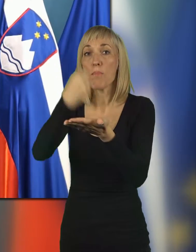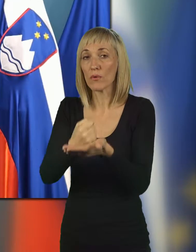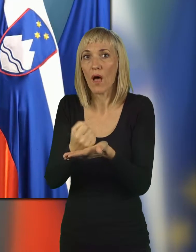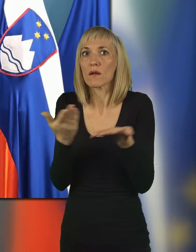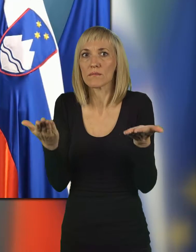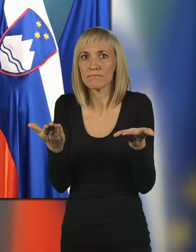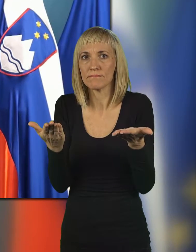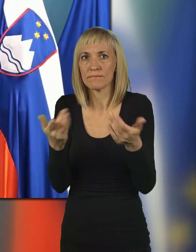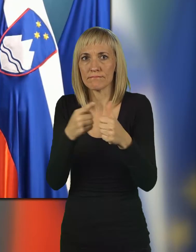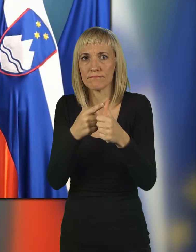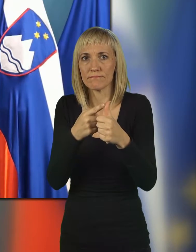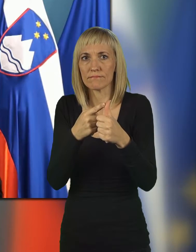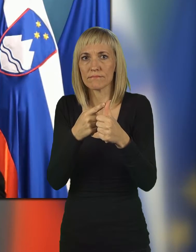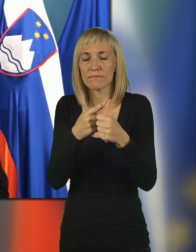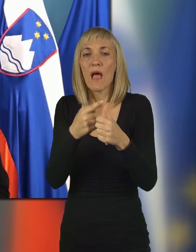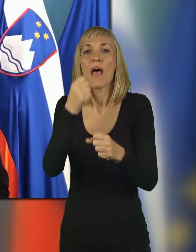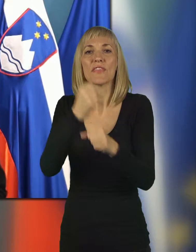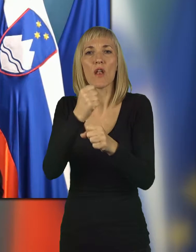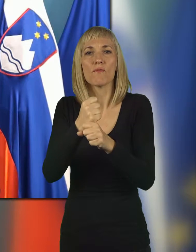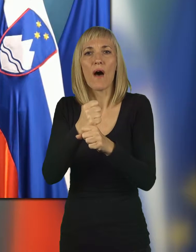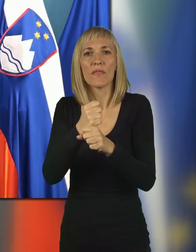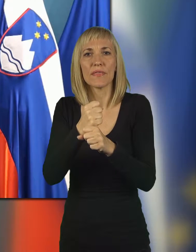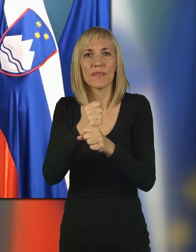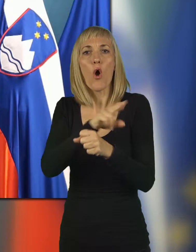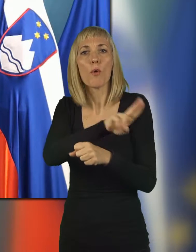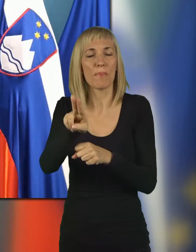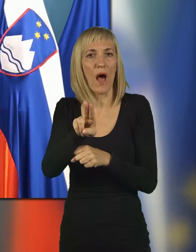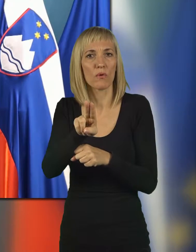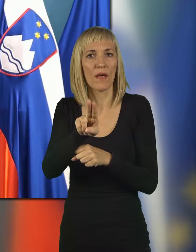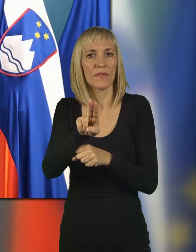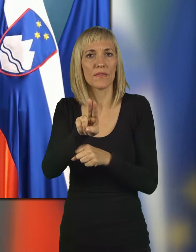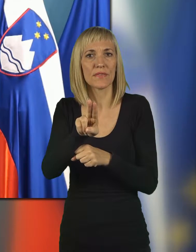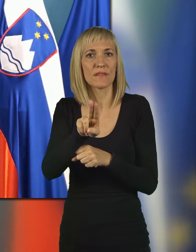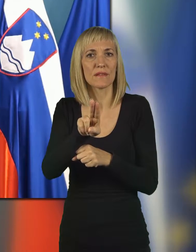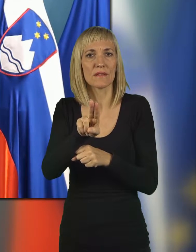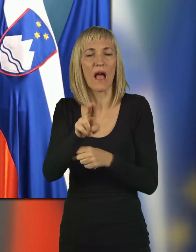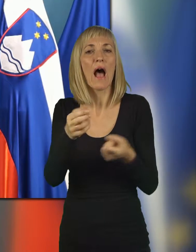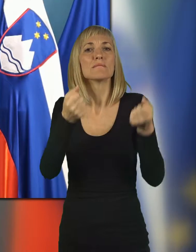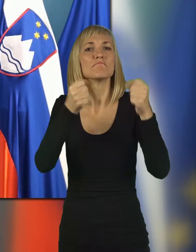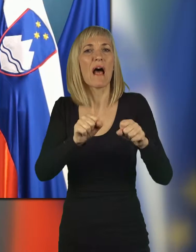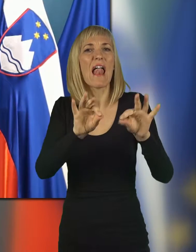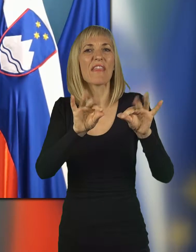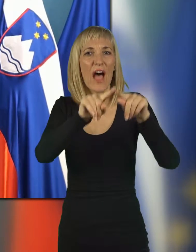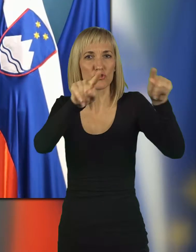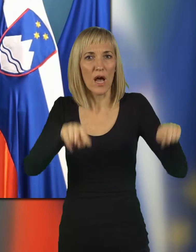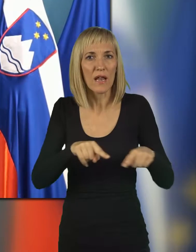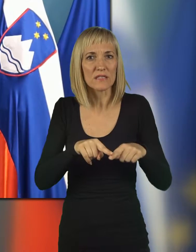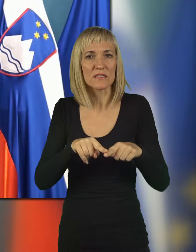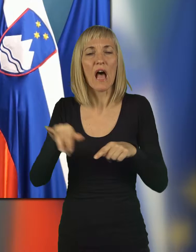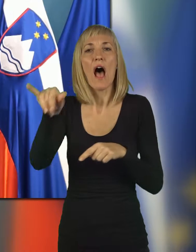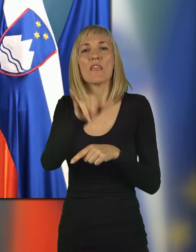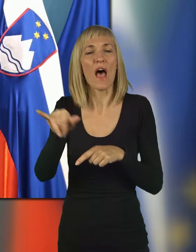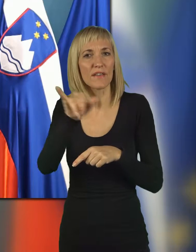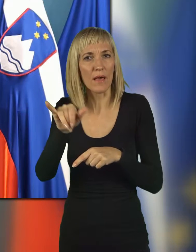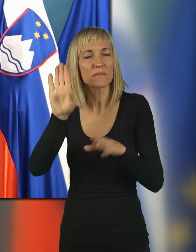so upravljanje etažne lastnine, najemna razmerja in dostopnost javnih najemnin stanovanj,